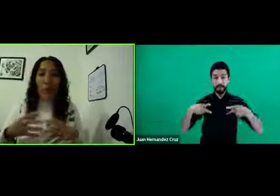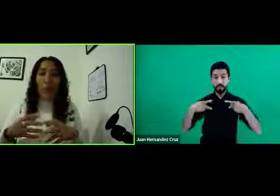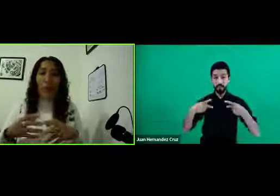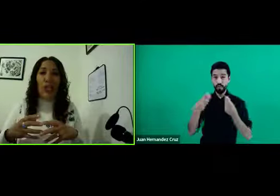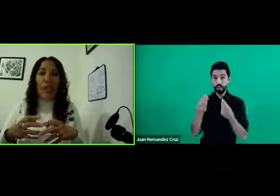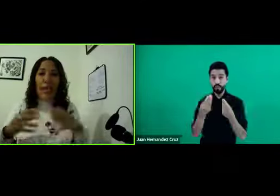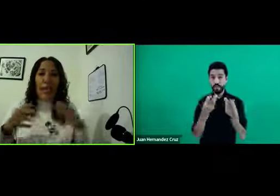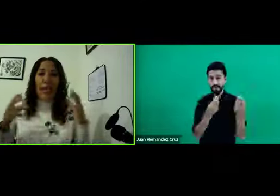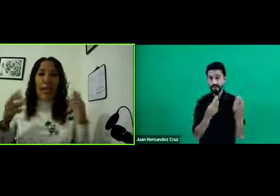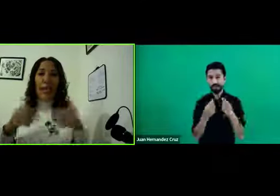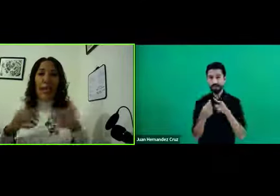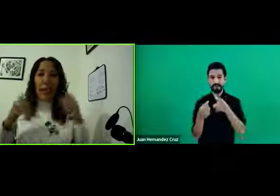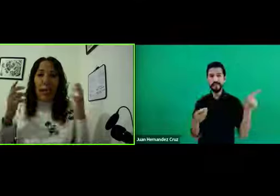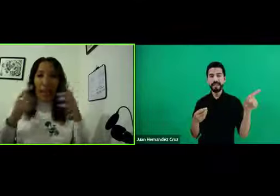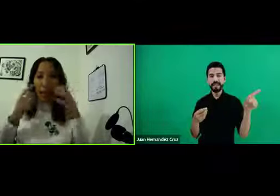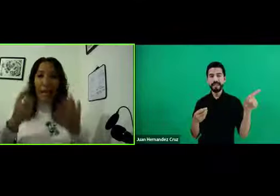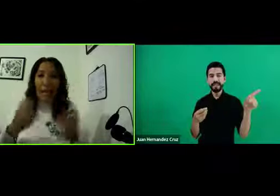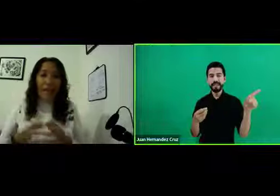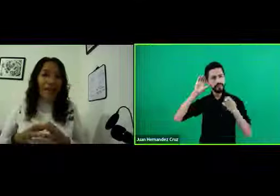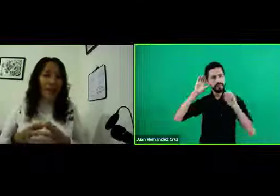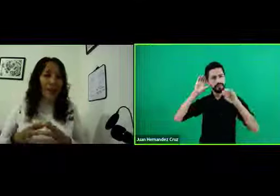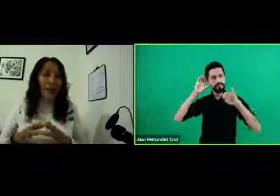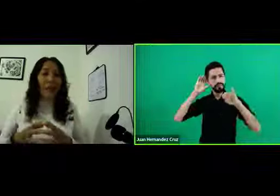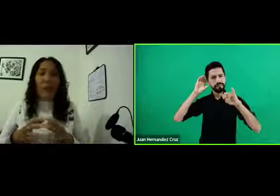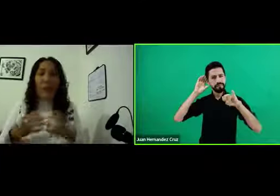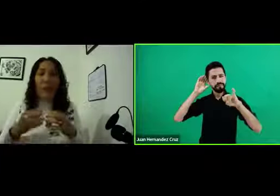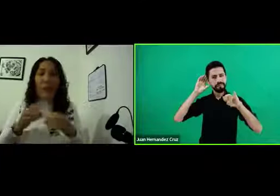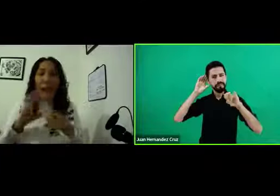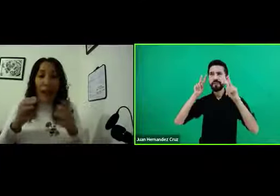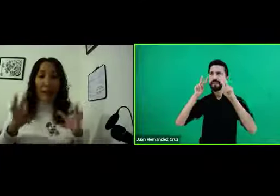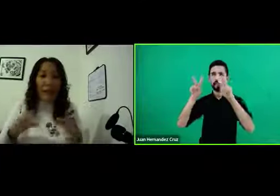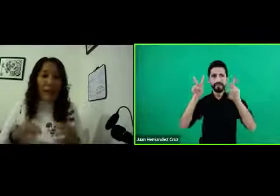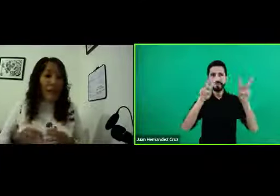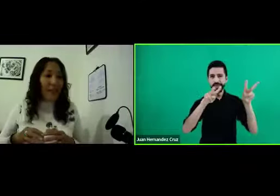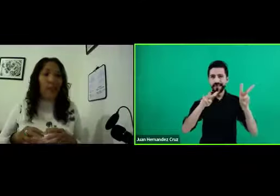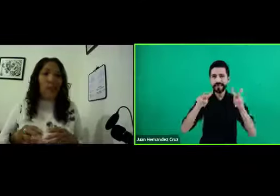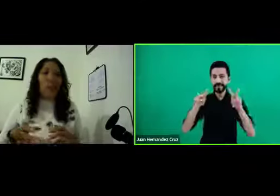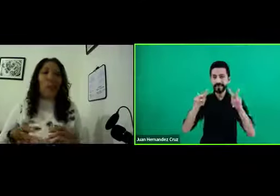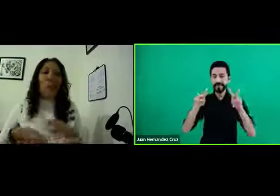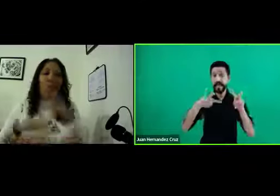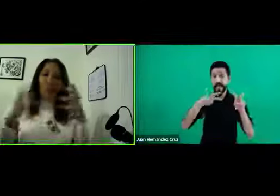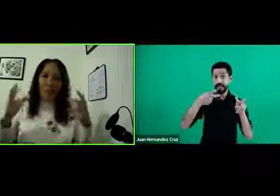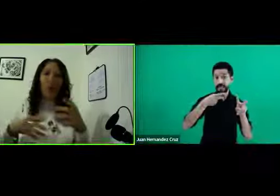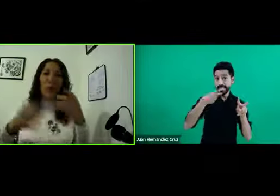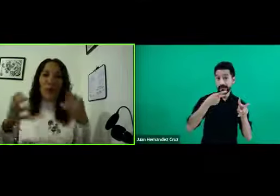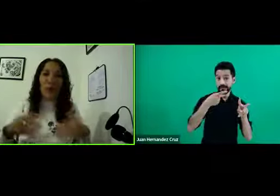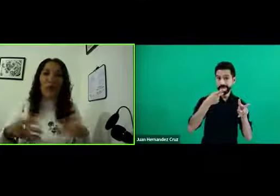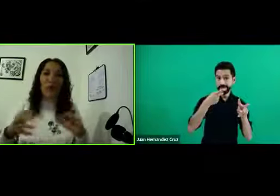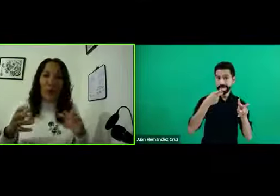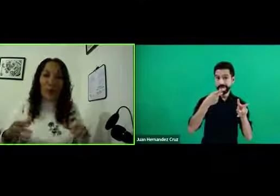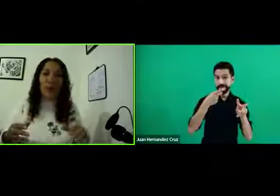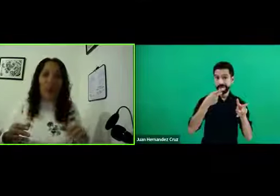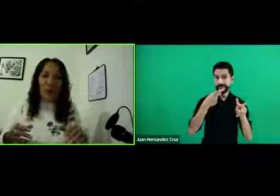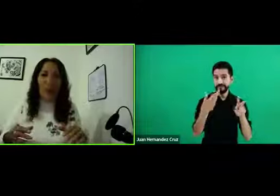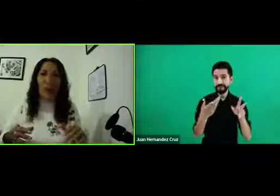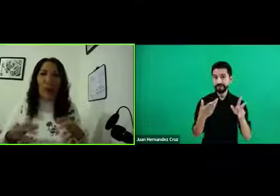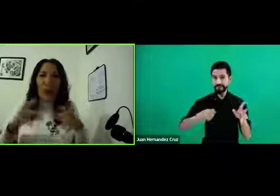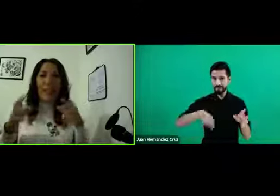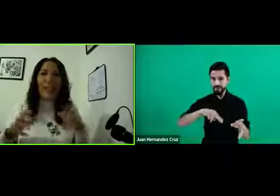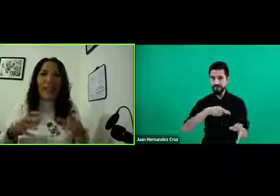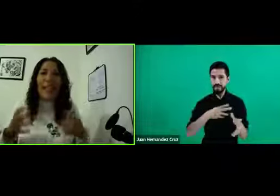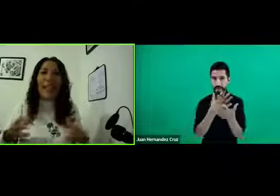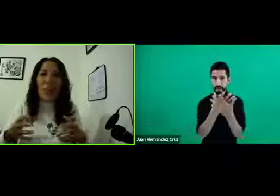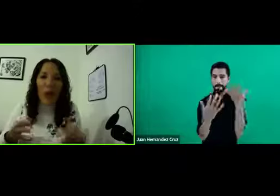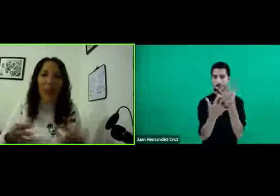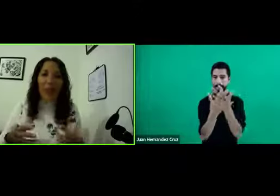que escuchan, ven, ¿no? Hablan, nos comunicamos también con las manos, ¿no? No